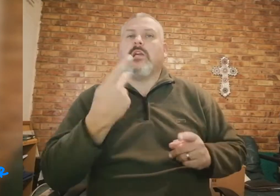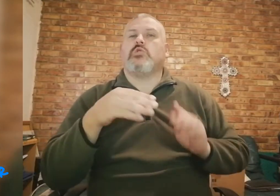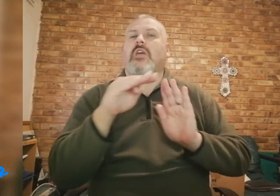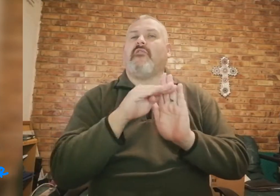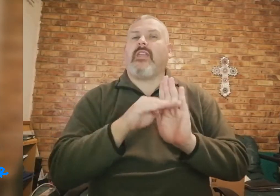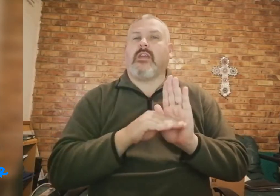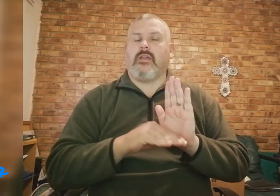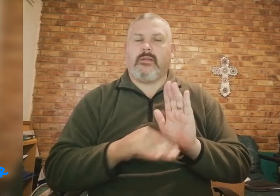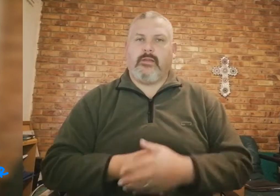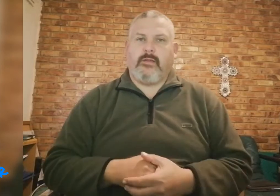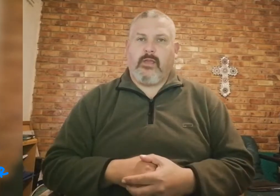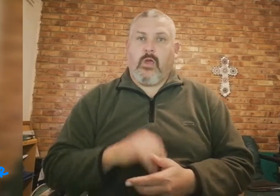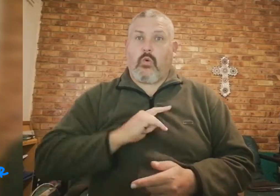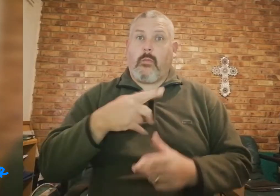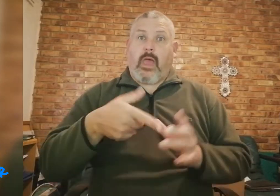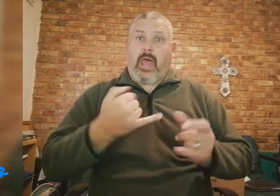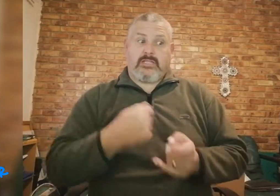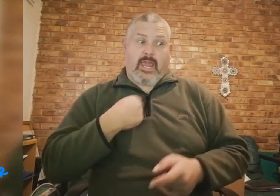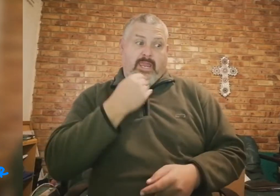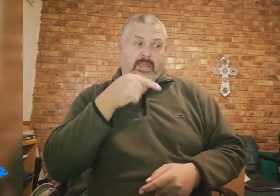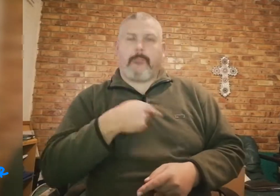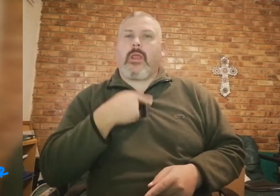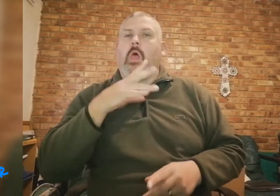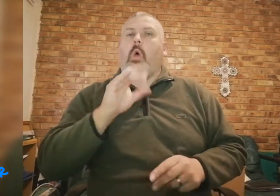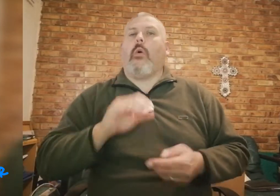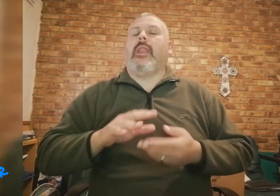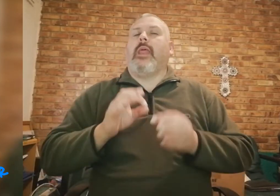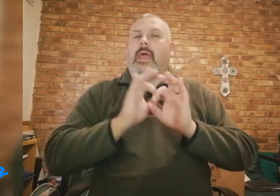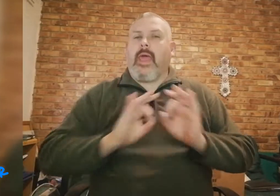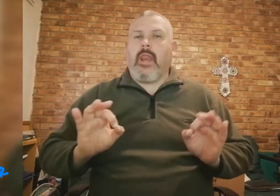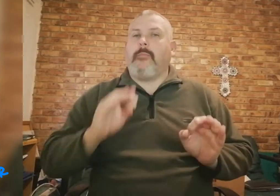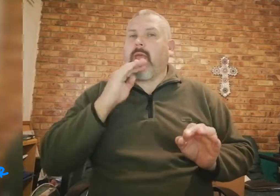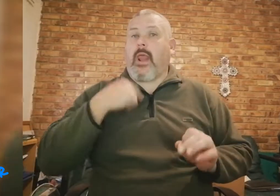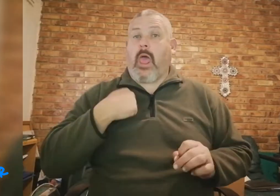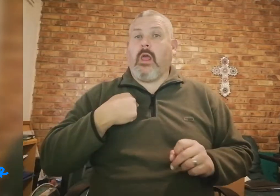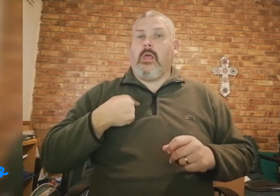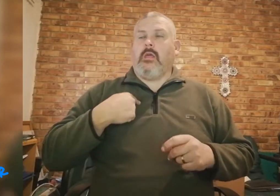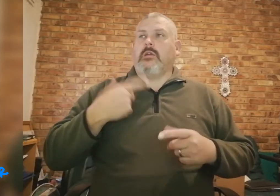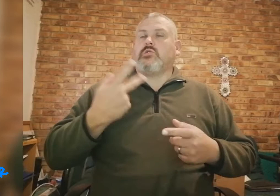mag nie, soos dette, hoekom, as ek eet dit, soos onrein, beteken maar,